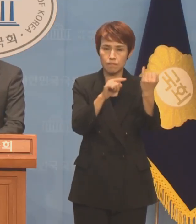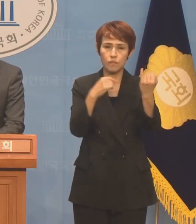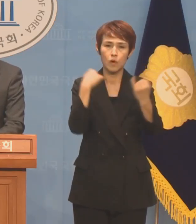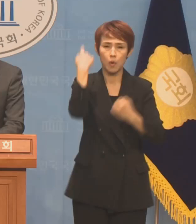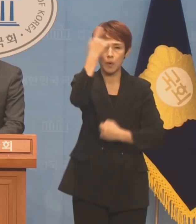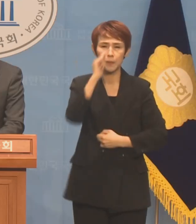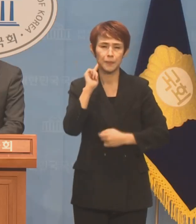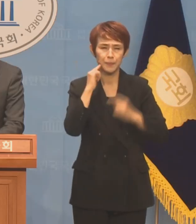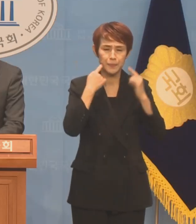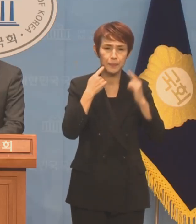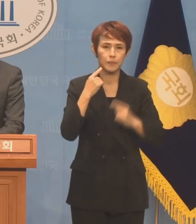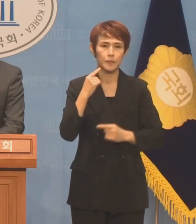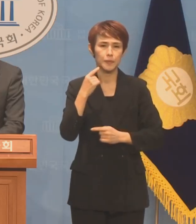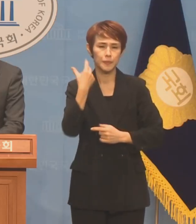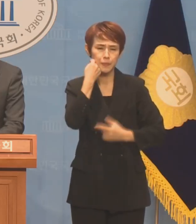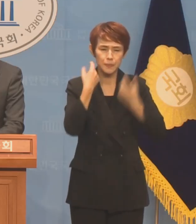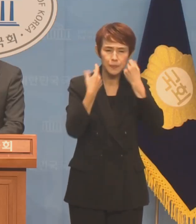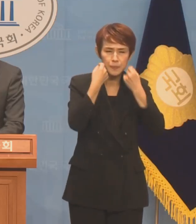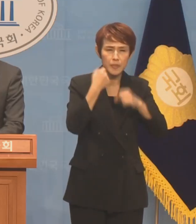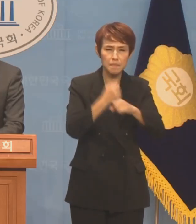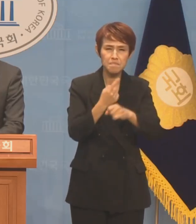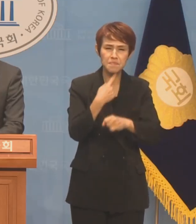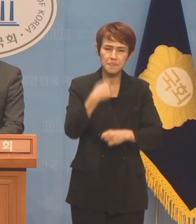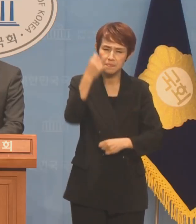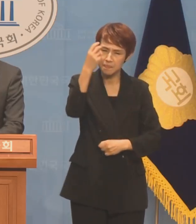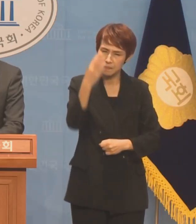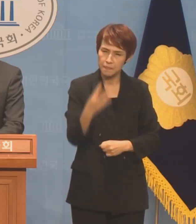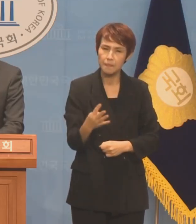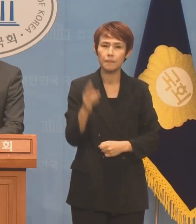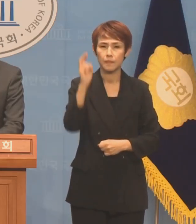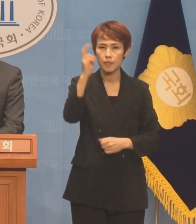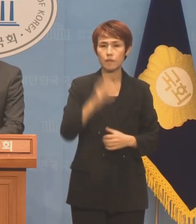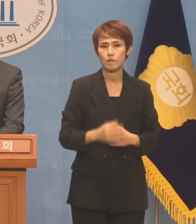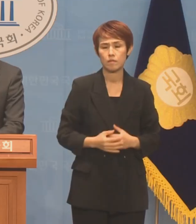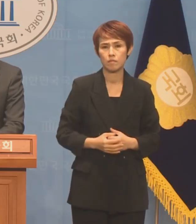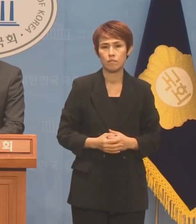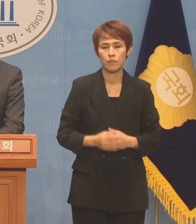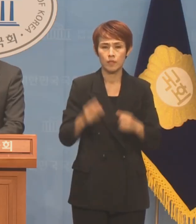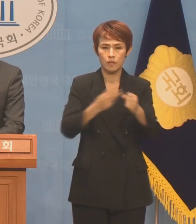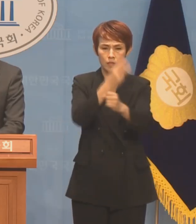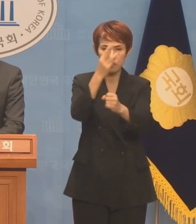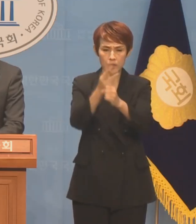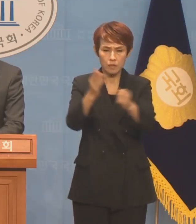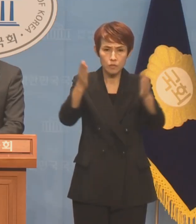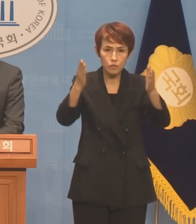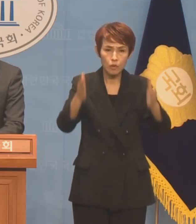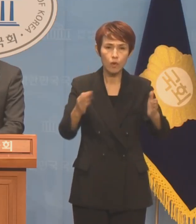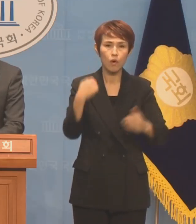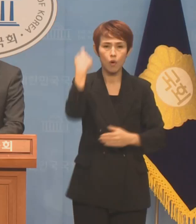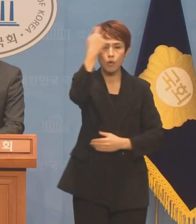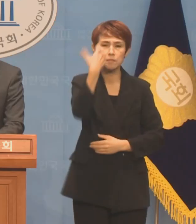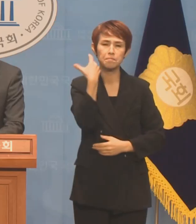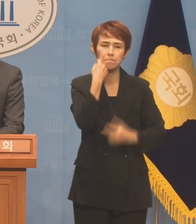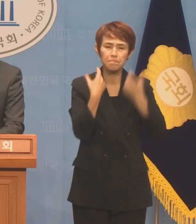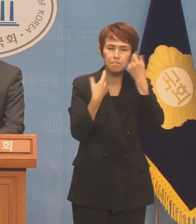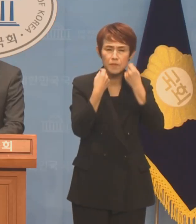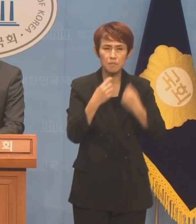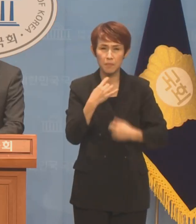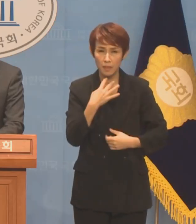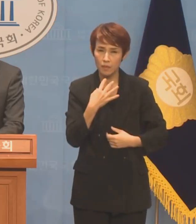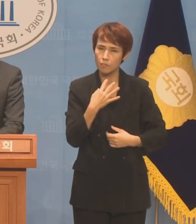것이 처음은 아닐 테고 자주 받아온 것으로 보이는데 3시간을 시술만 받았을